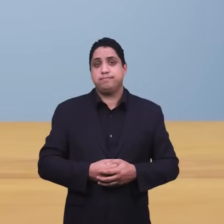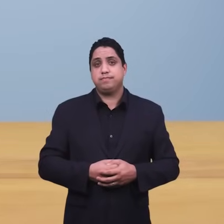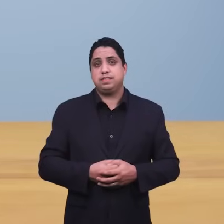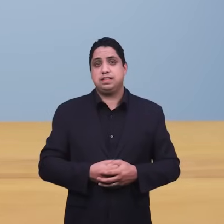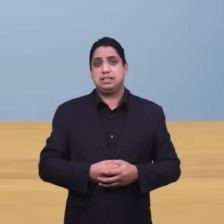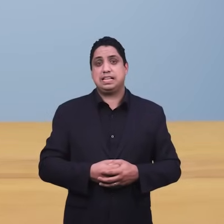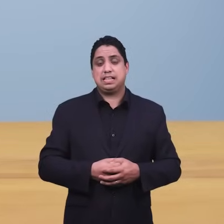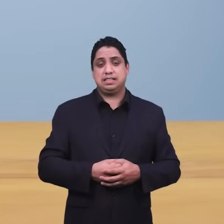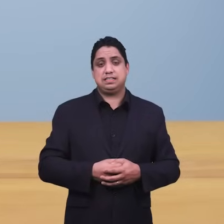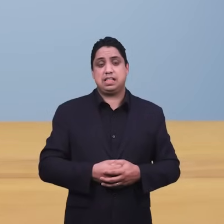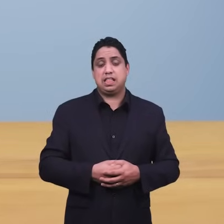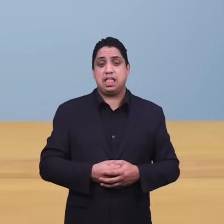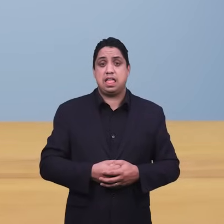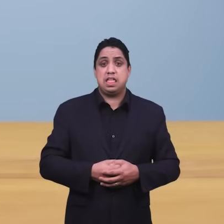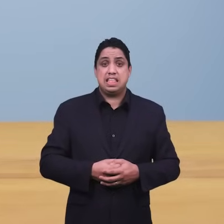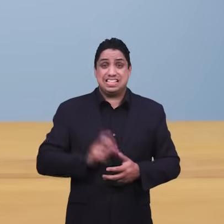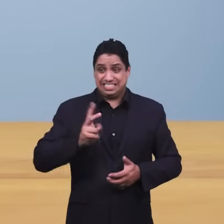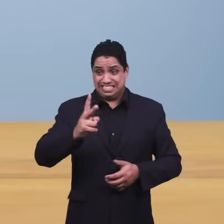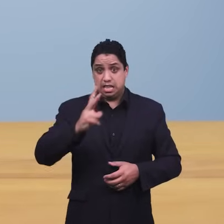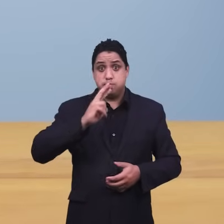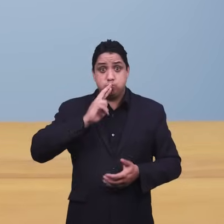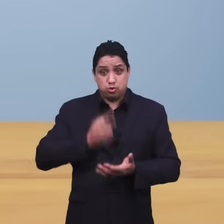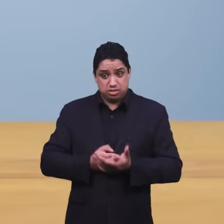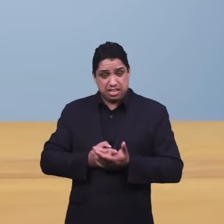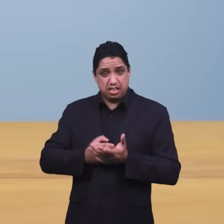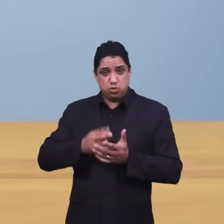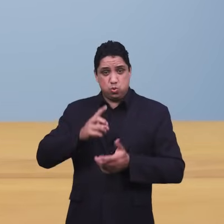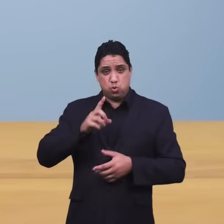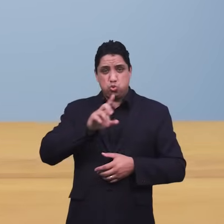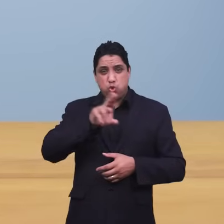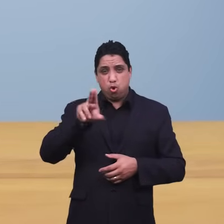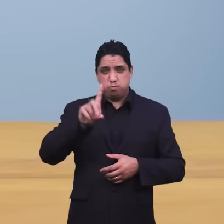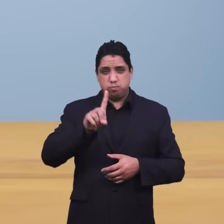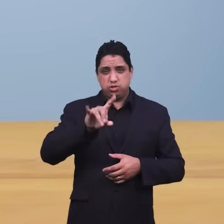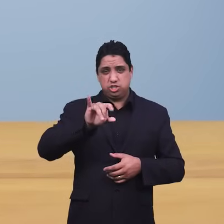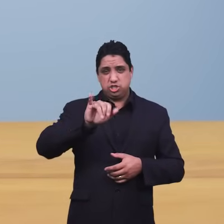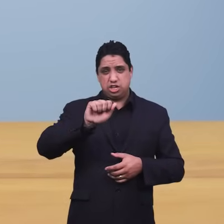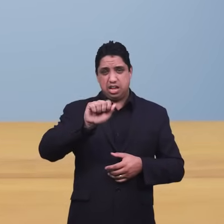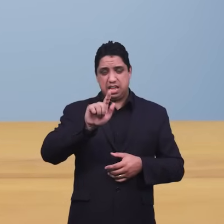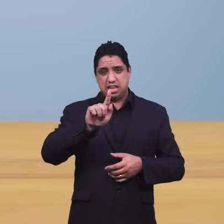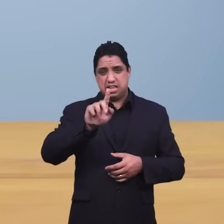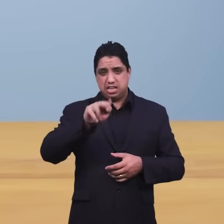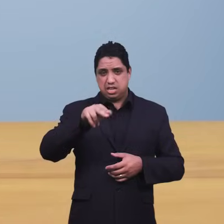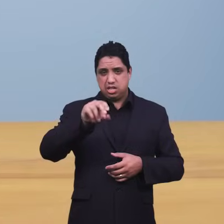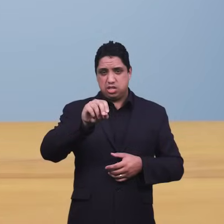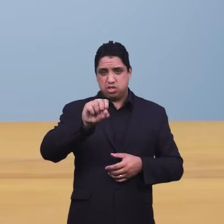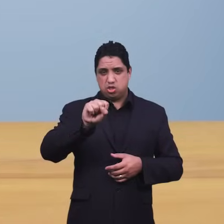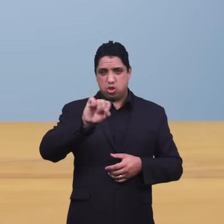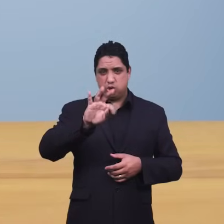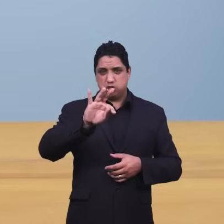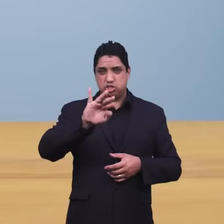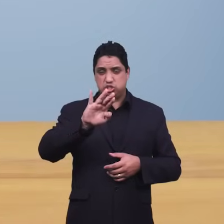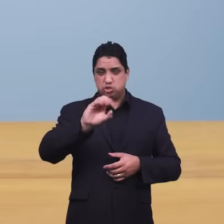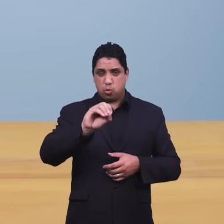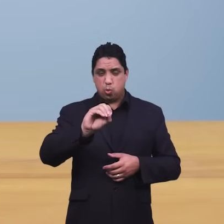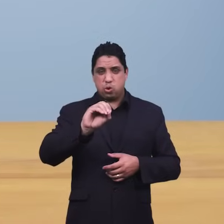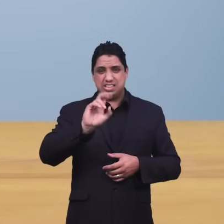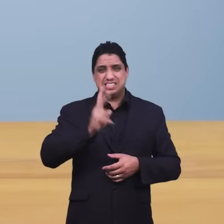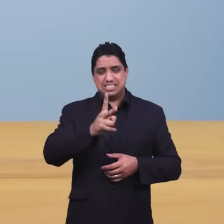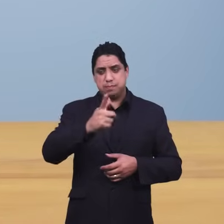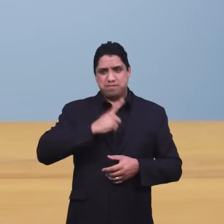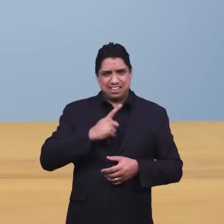sempre eu vou ter um diagnóstico, mas a igreja, por exemplo, pode atuar com a criança,